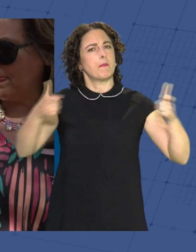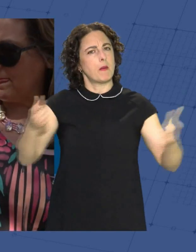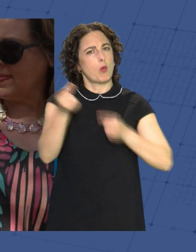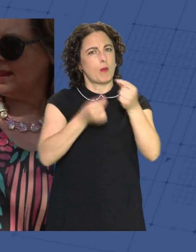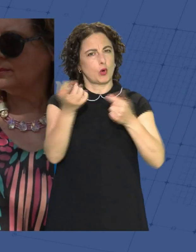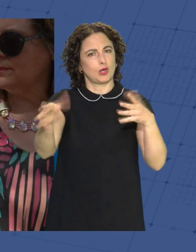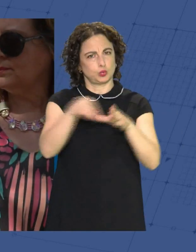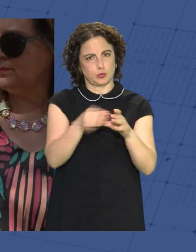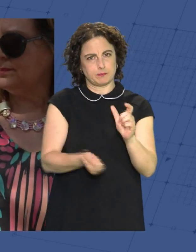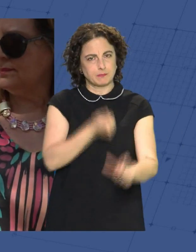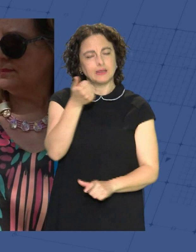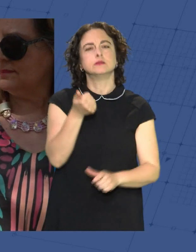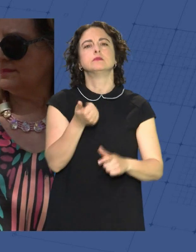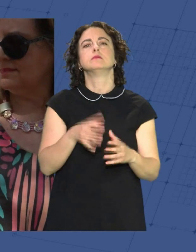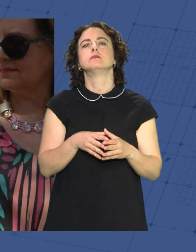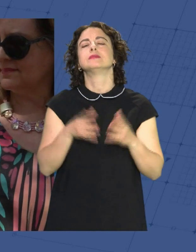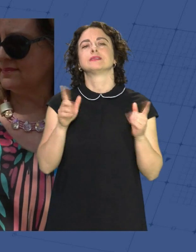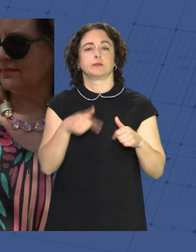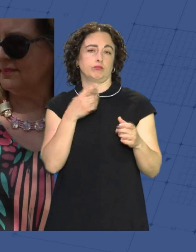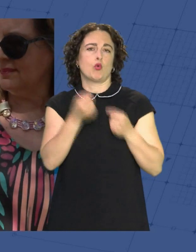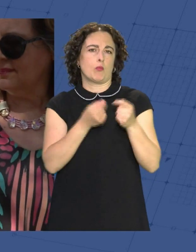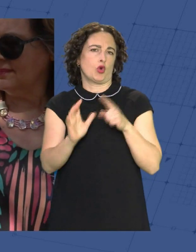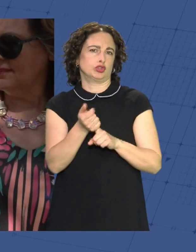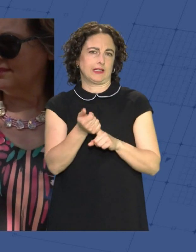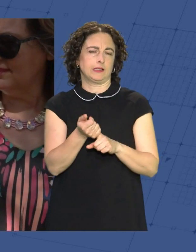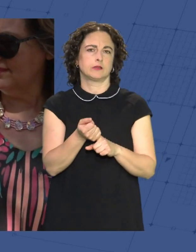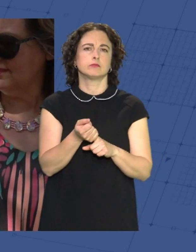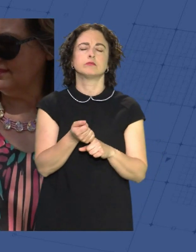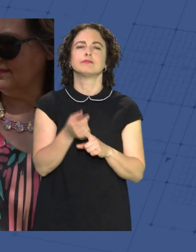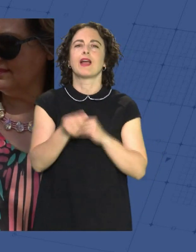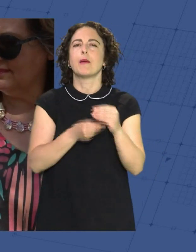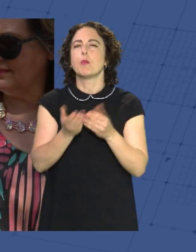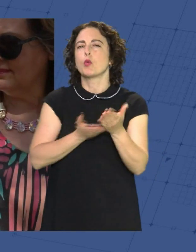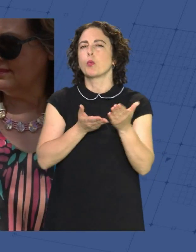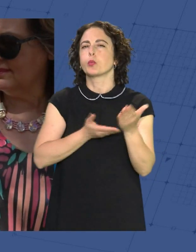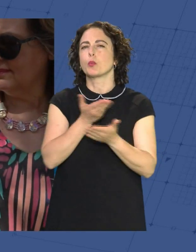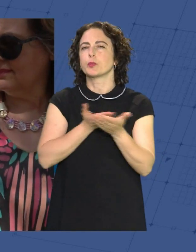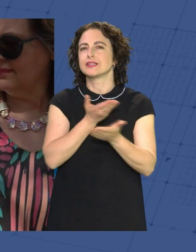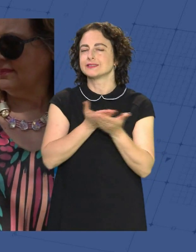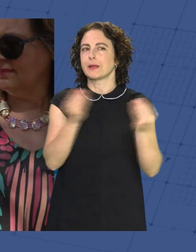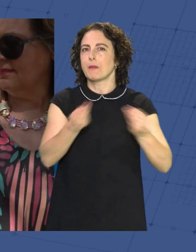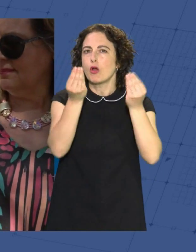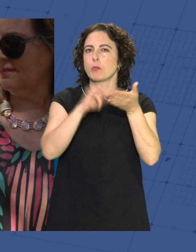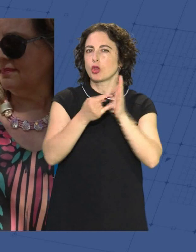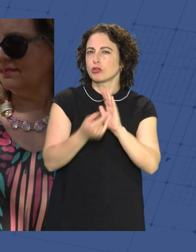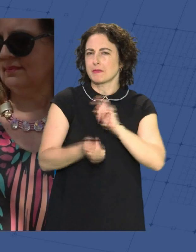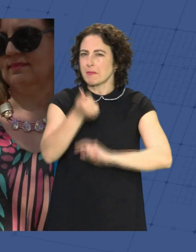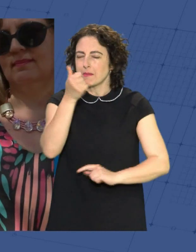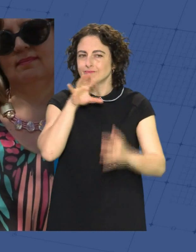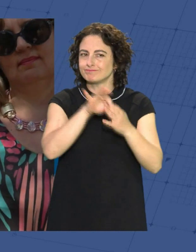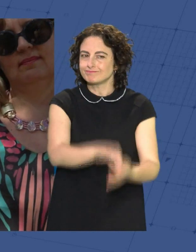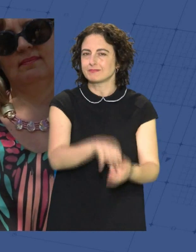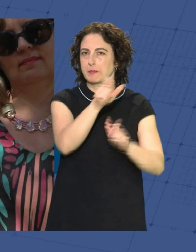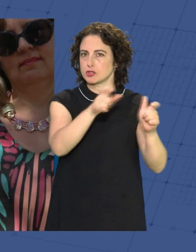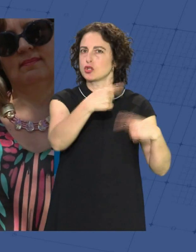inclusiva, que cada vez y además lo estamos consiguiendo, hagamos más propuestas, mejoras, proyectos pensados por y para las